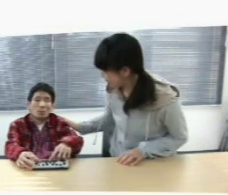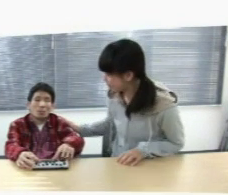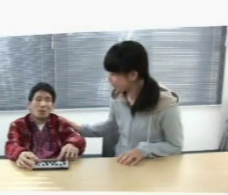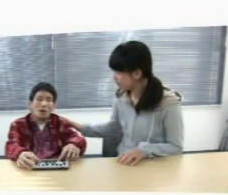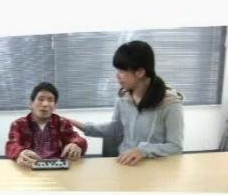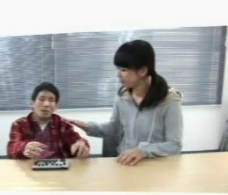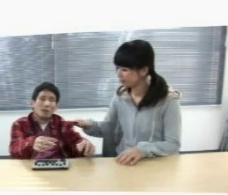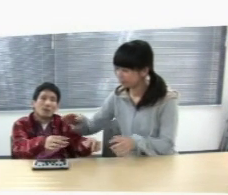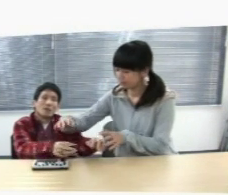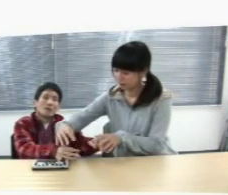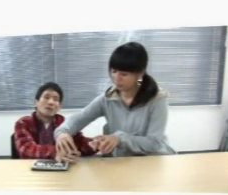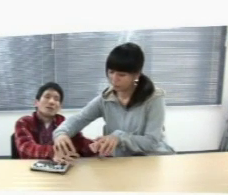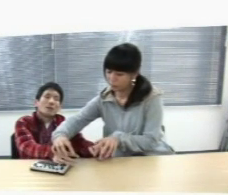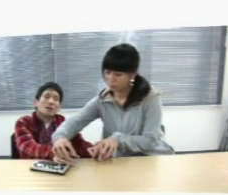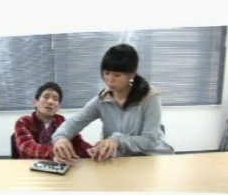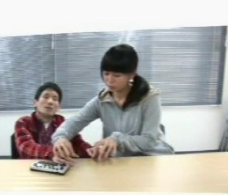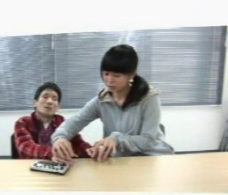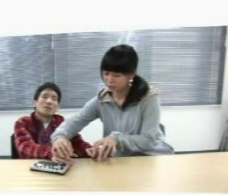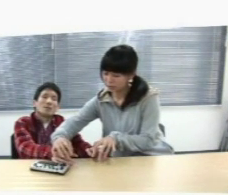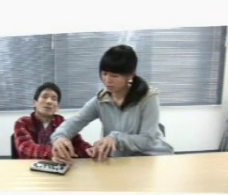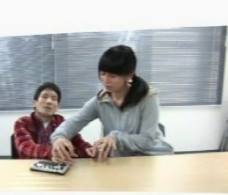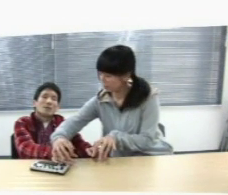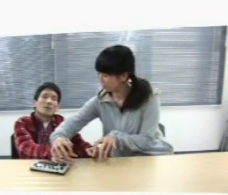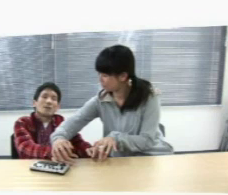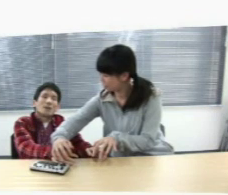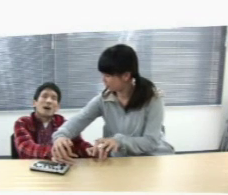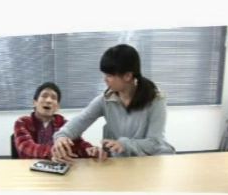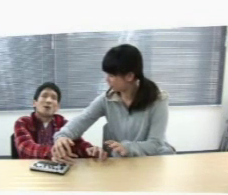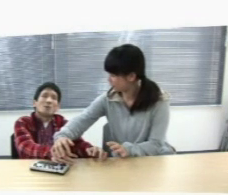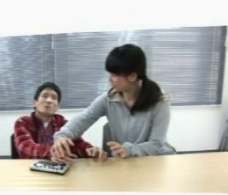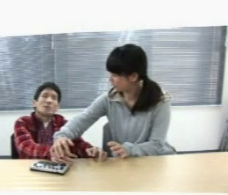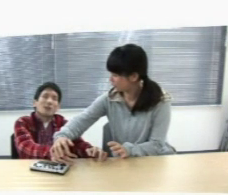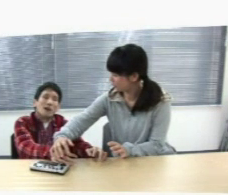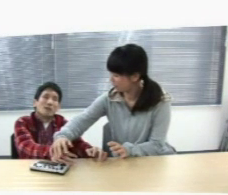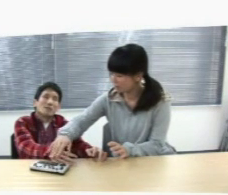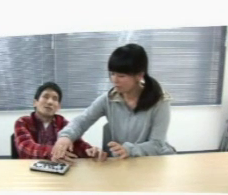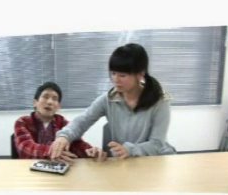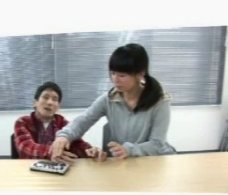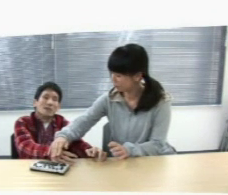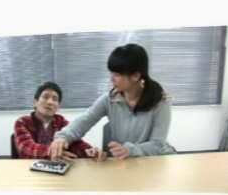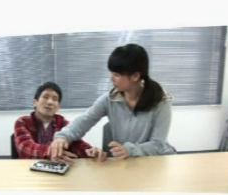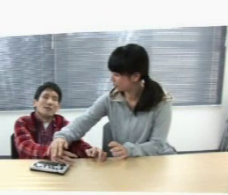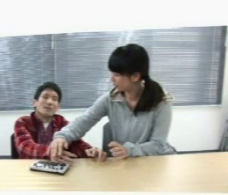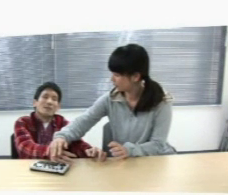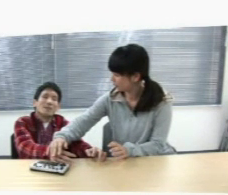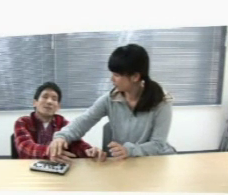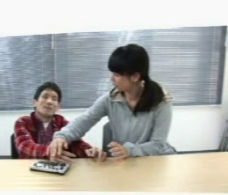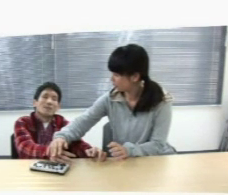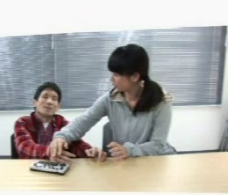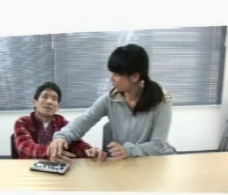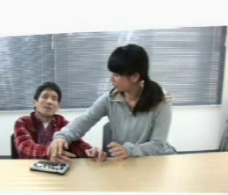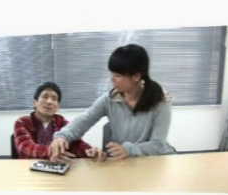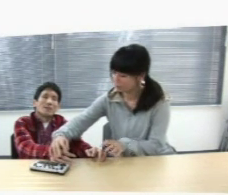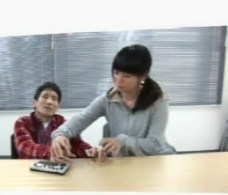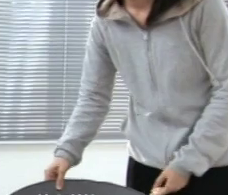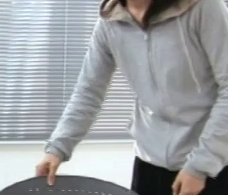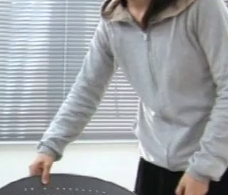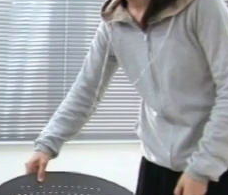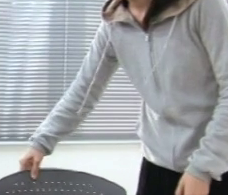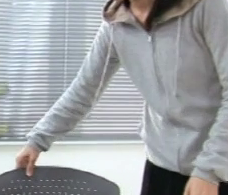中でも盲ろう者と接するときのマナーは、通訳介助の基本になる重要なものです